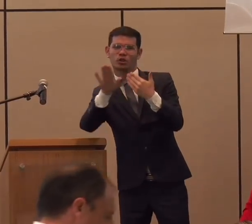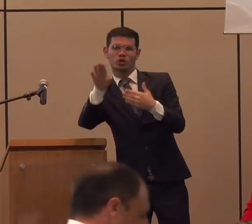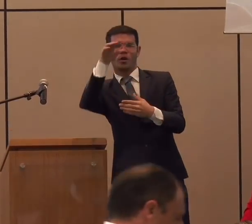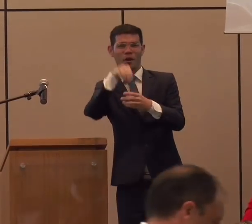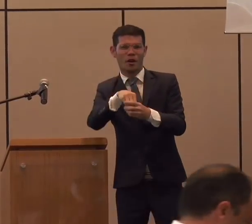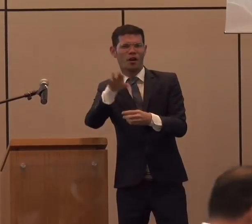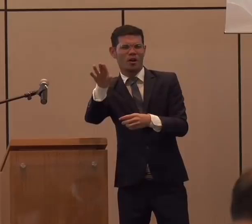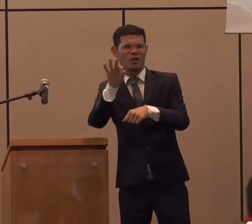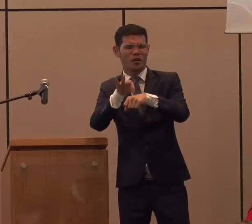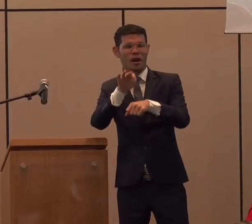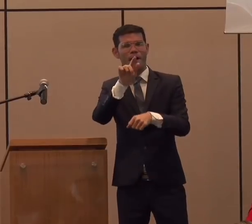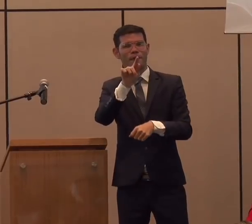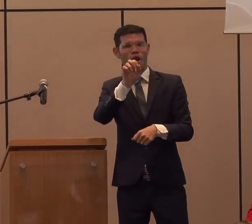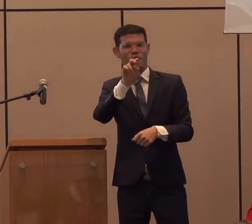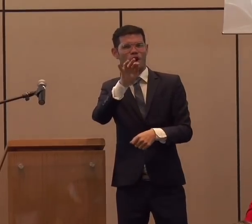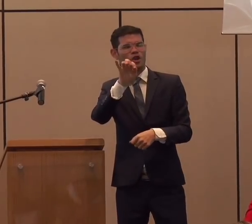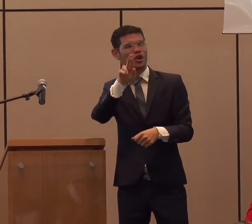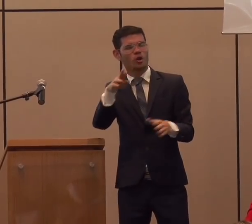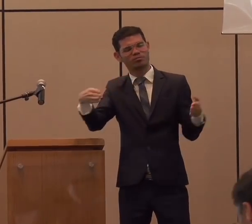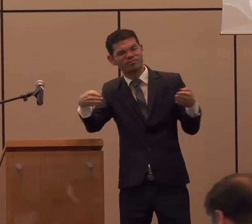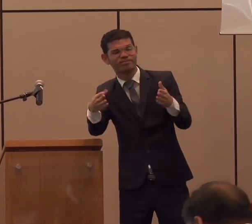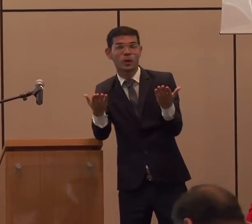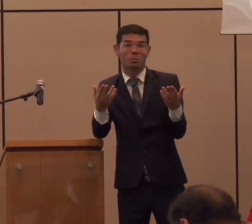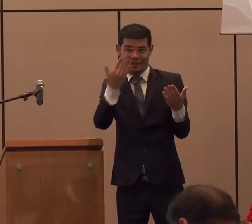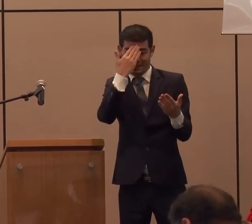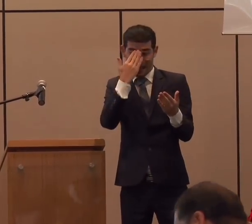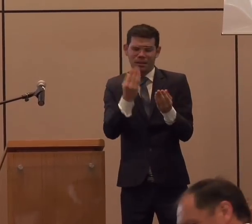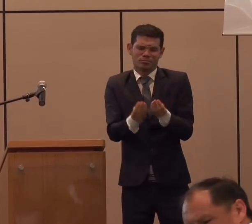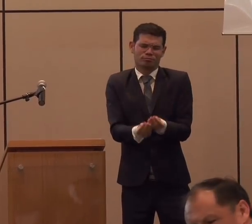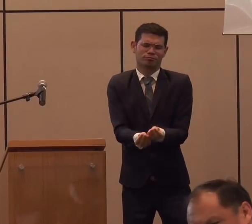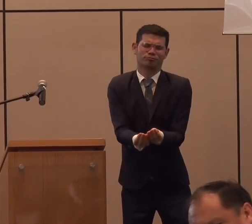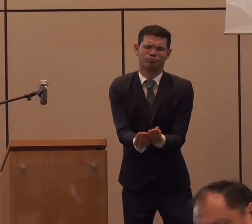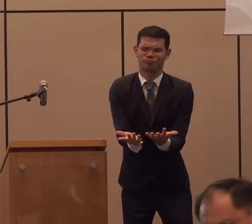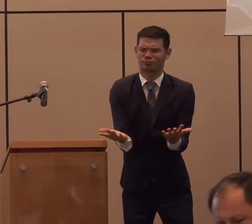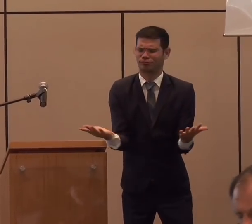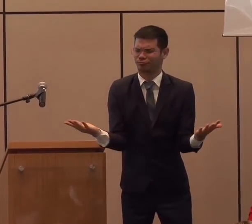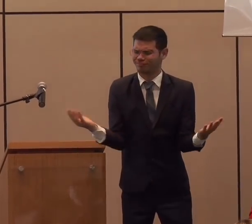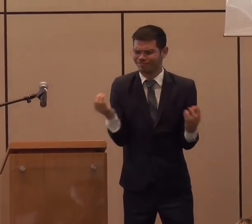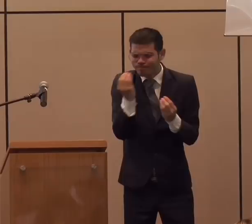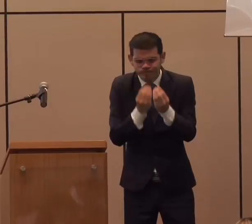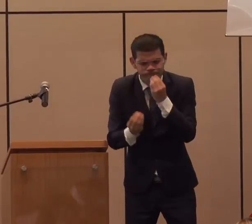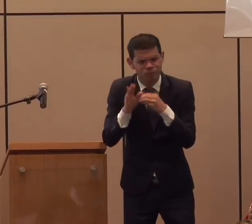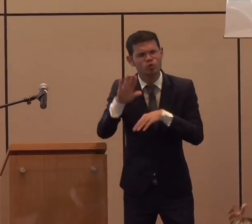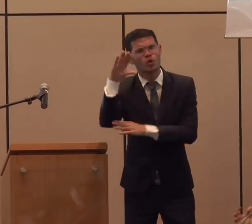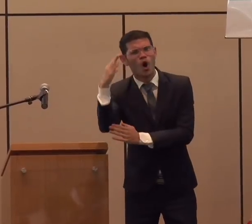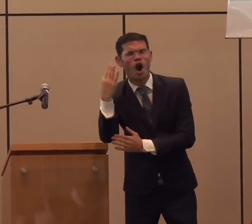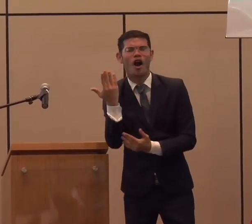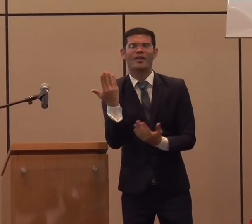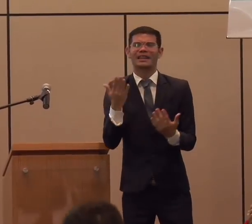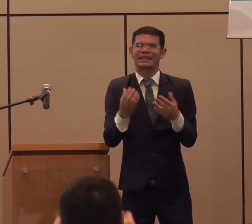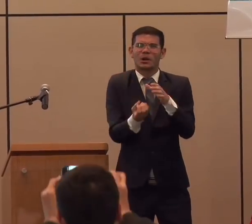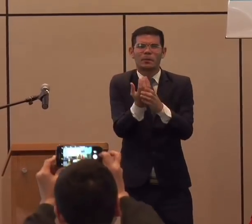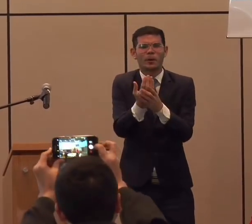quiere dirigir porque la meta es que la gastronomía colombiana con esa diversidad que tenemos de productos agro y